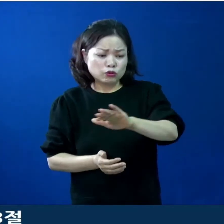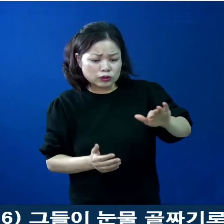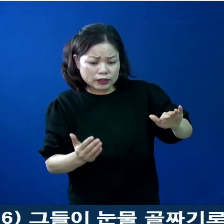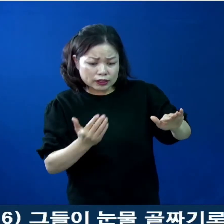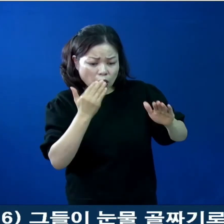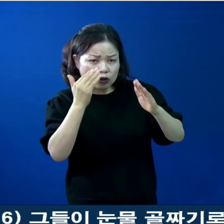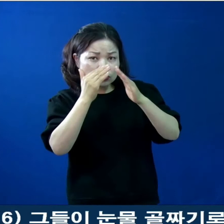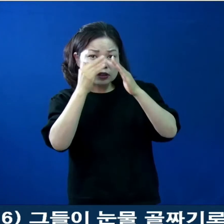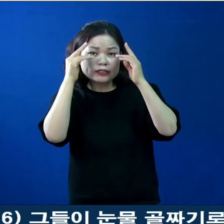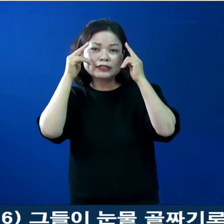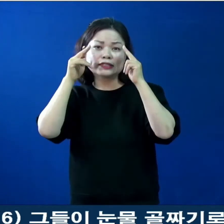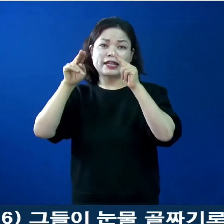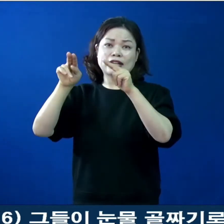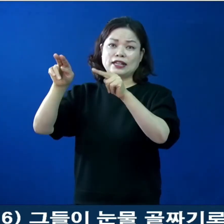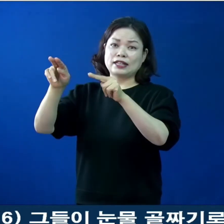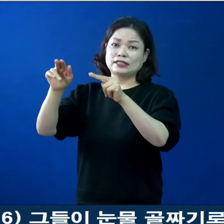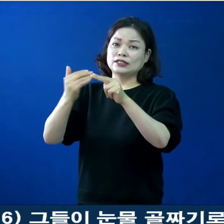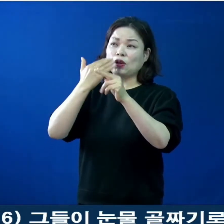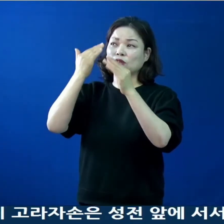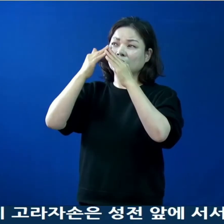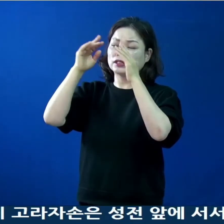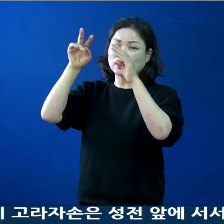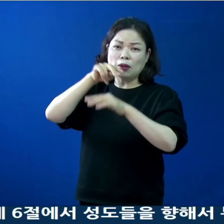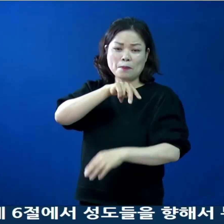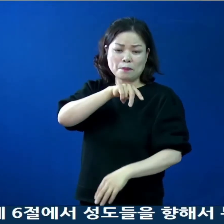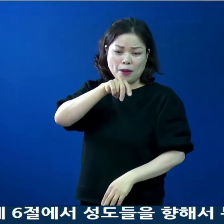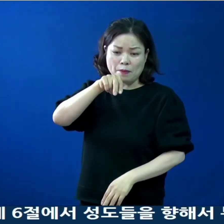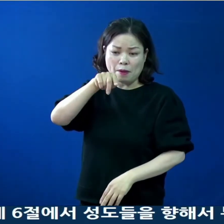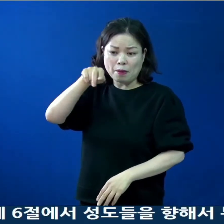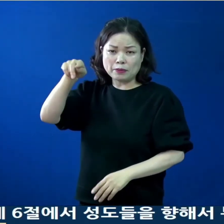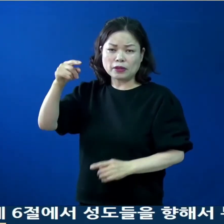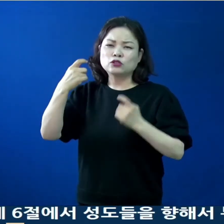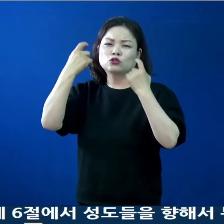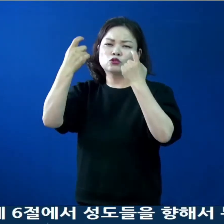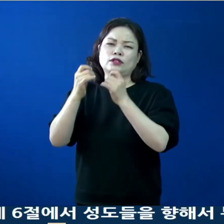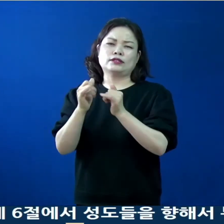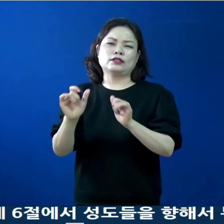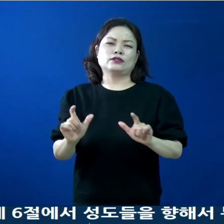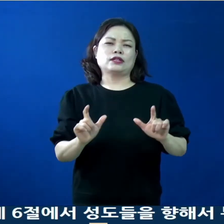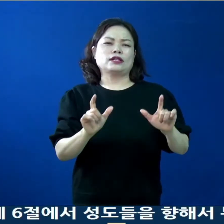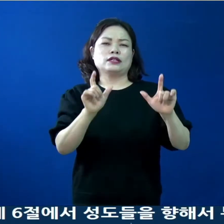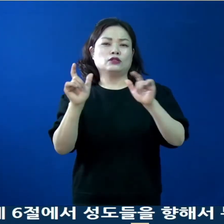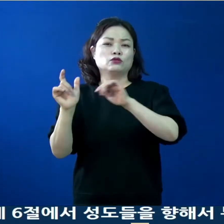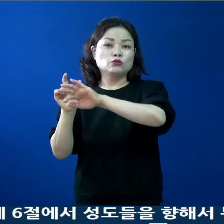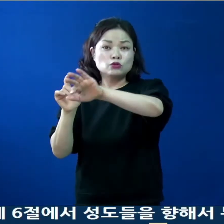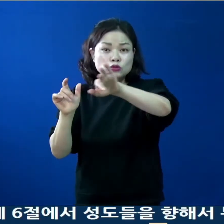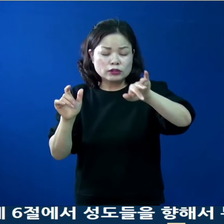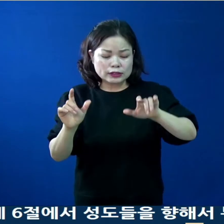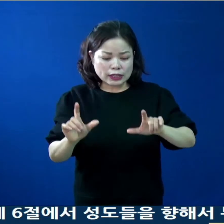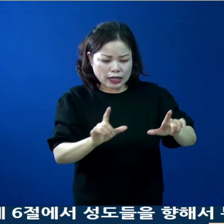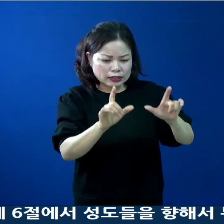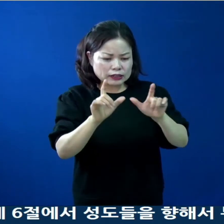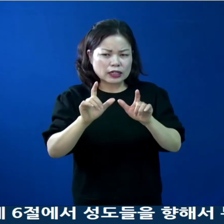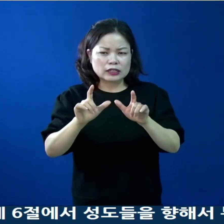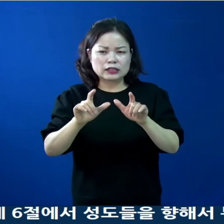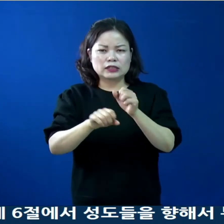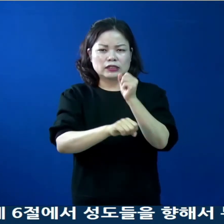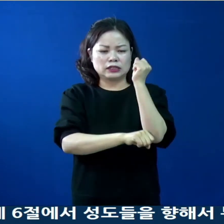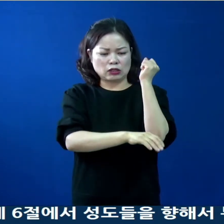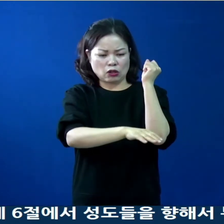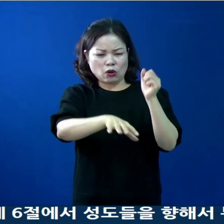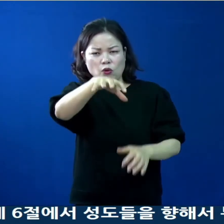성전을 향해 올라가는 순례자로 삶을 살아가지만 우리가 살아가는 삶의 터전